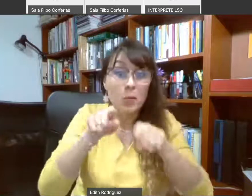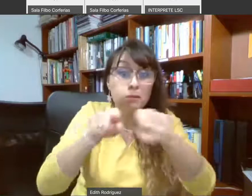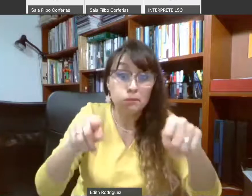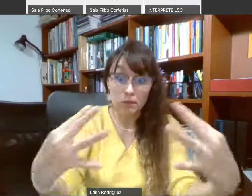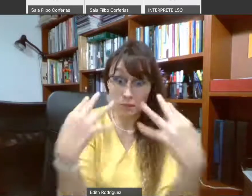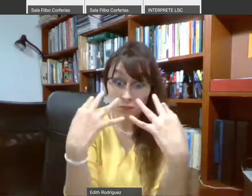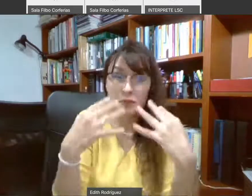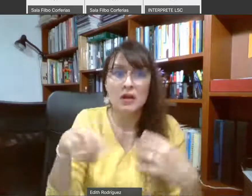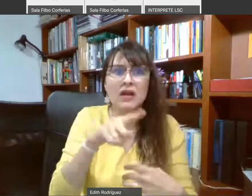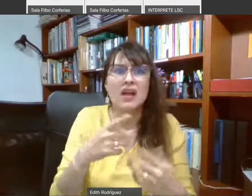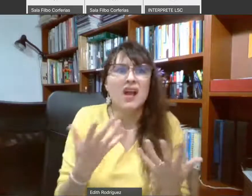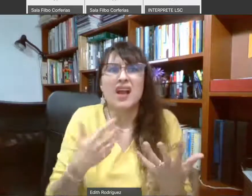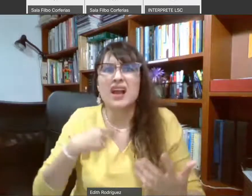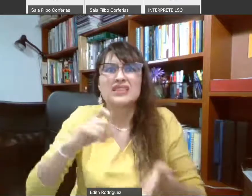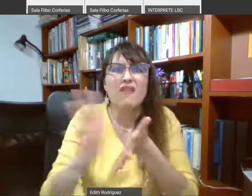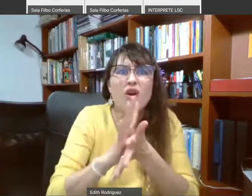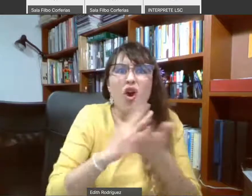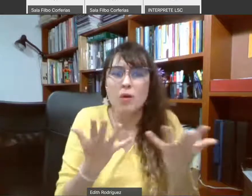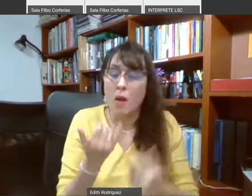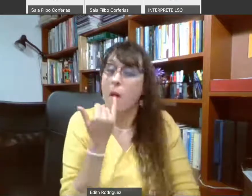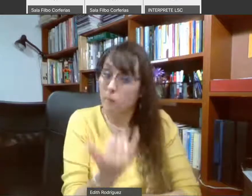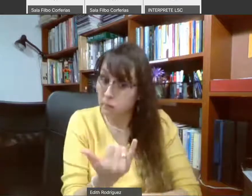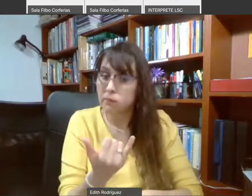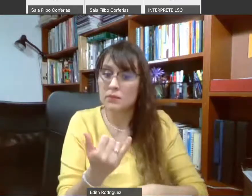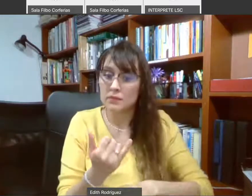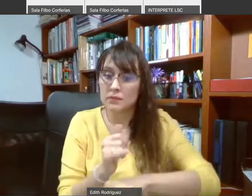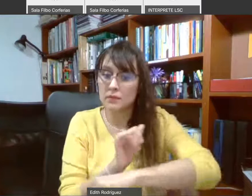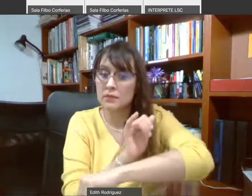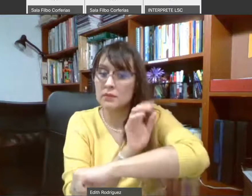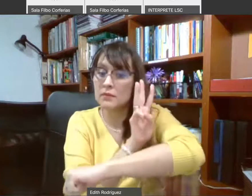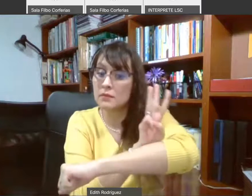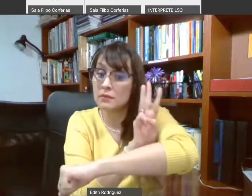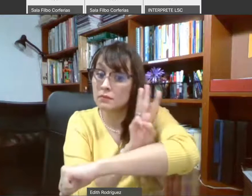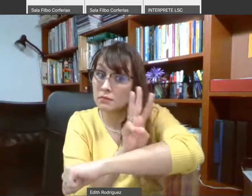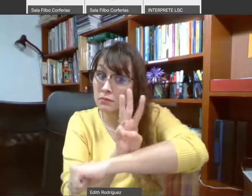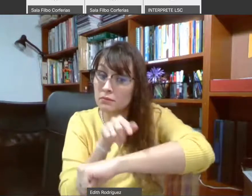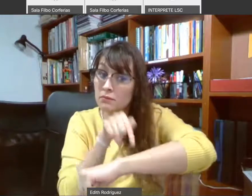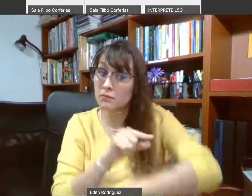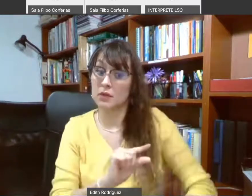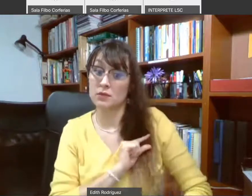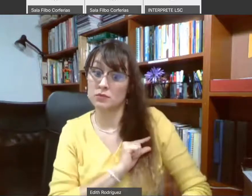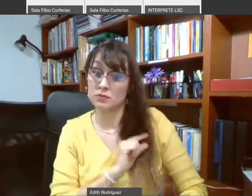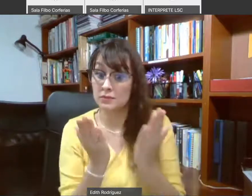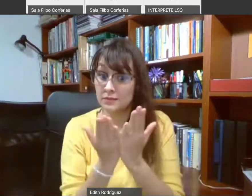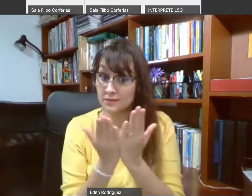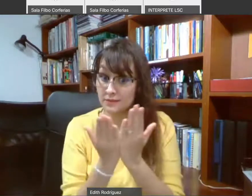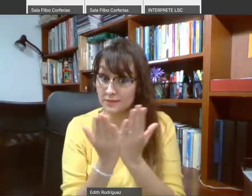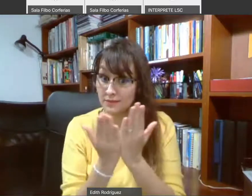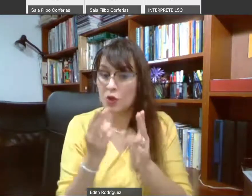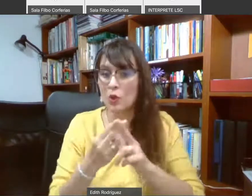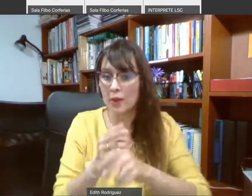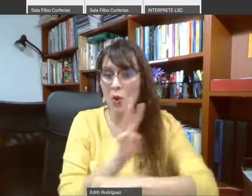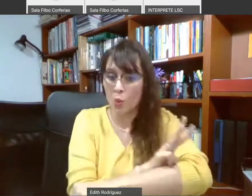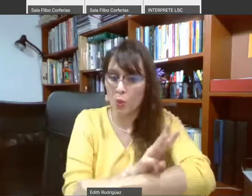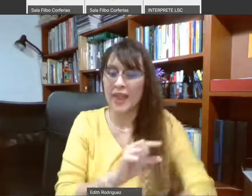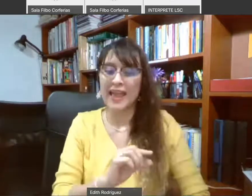Vuelvo a repetir. Es muy importante que todas las personas que nos están viendo, si necesitan más información, la